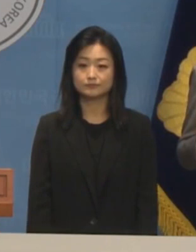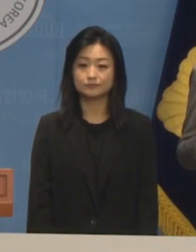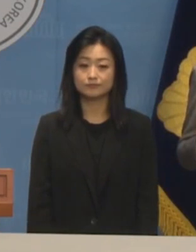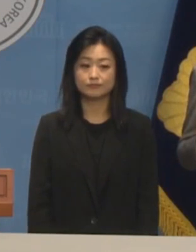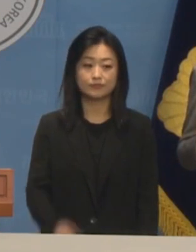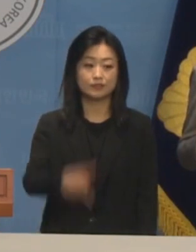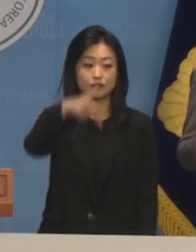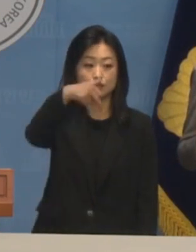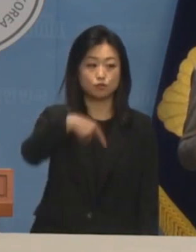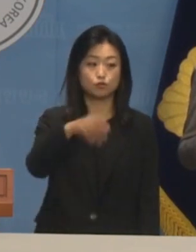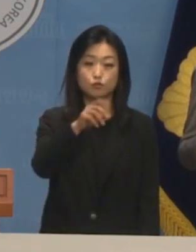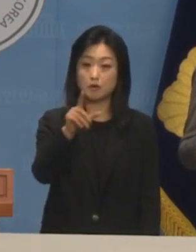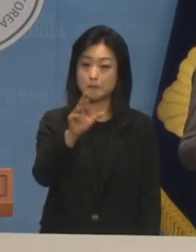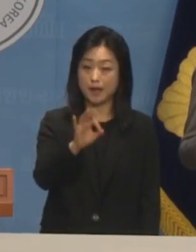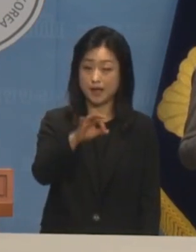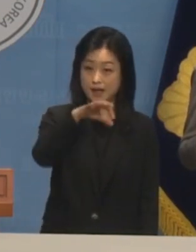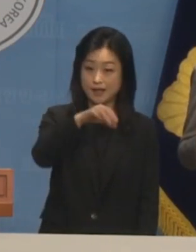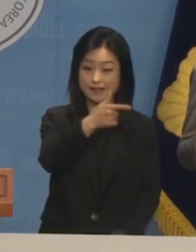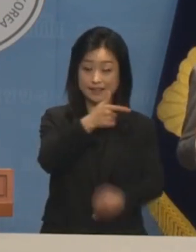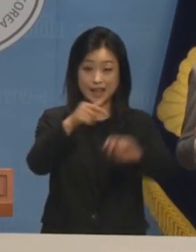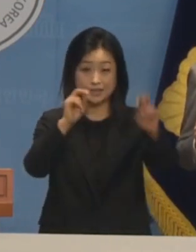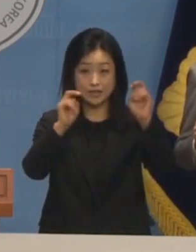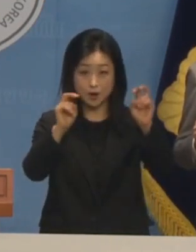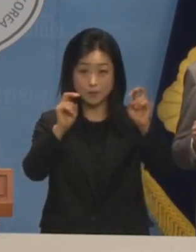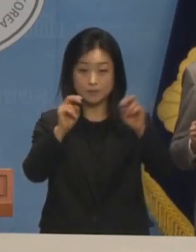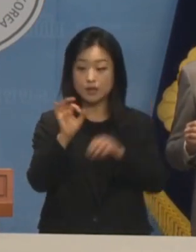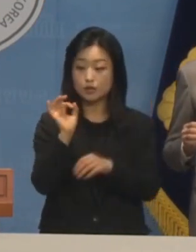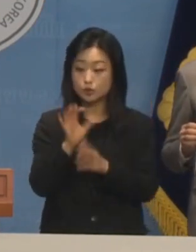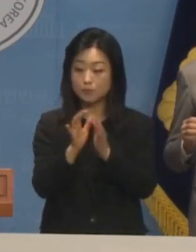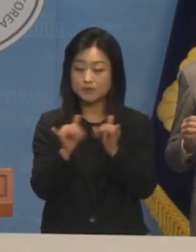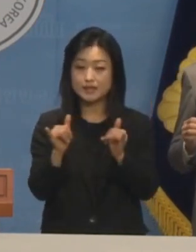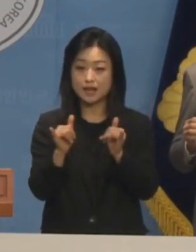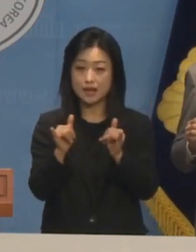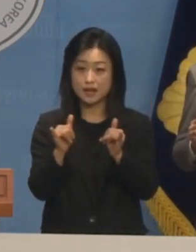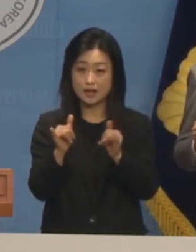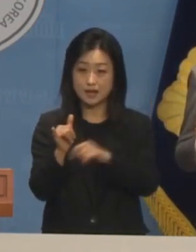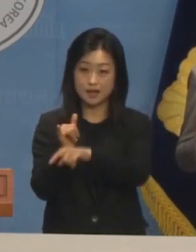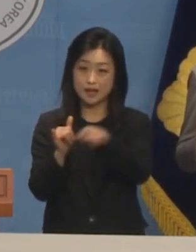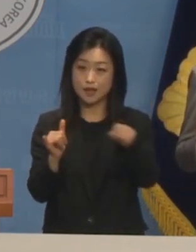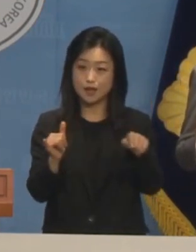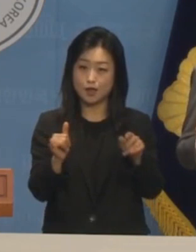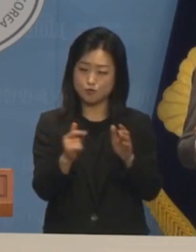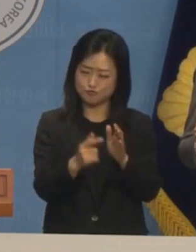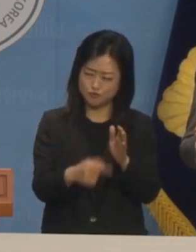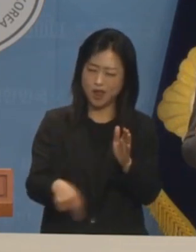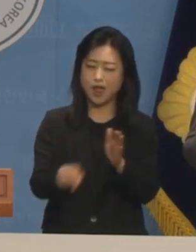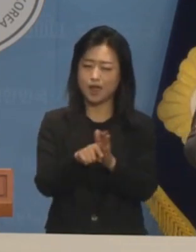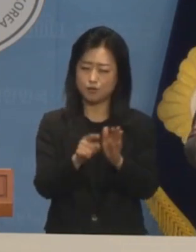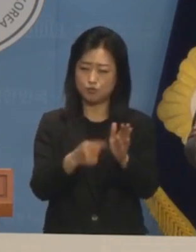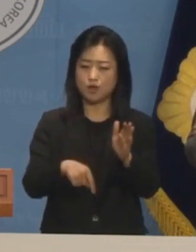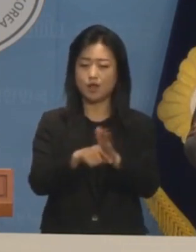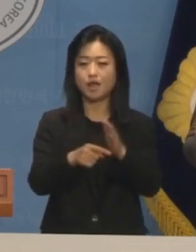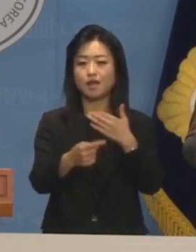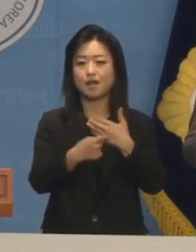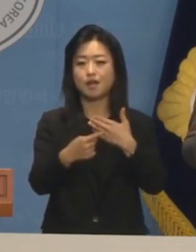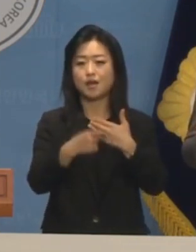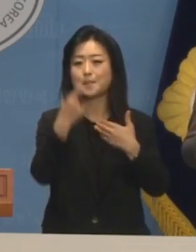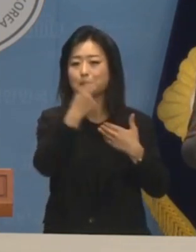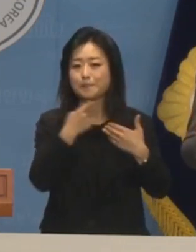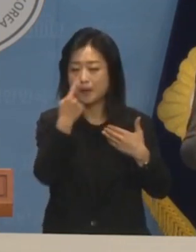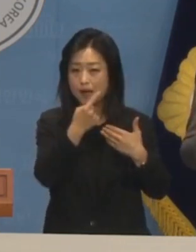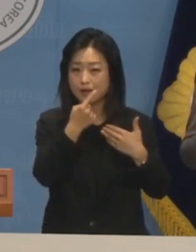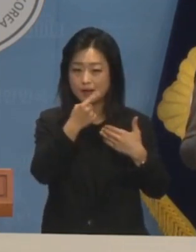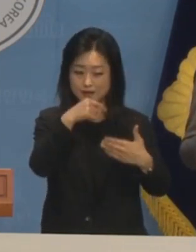쿠팡과 같은 독점적 대기업은 오로지 소비자 후생을 위한다며 불공정 행위를 서슴지 않고 있습니다. 그러나